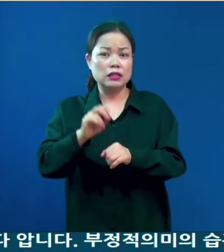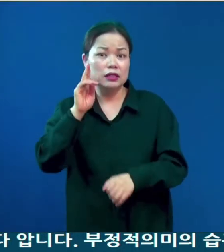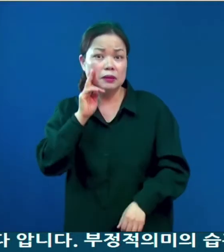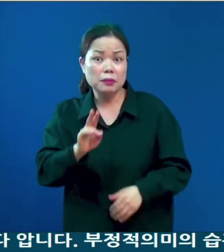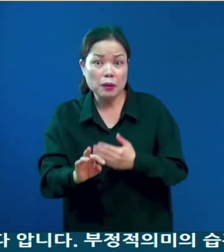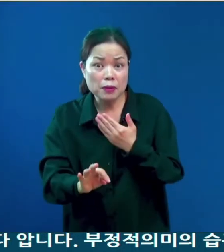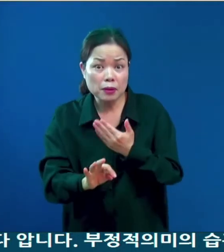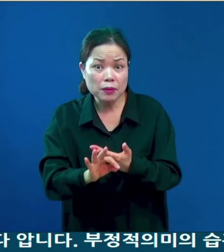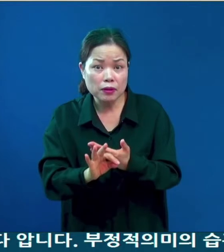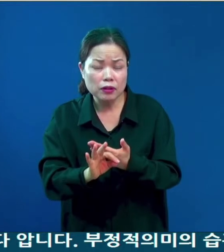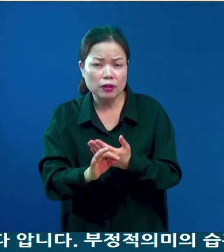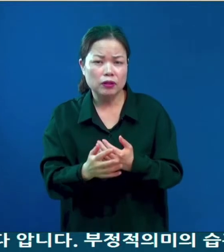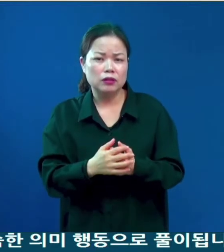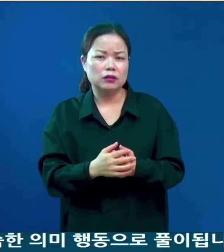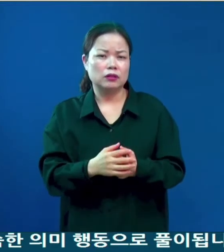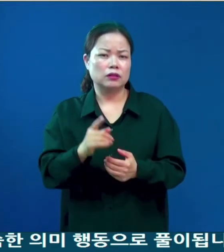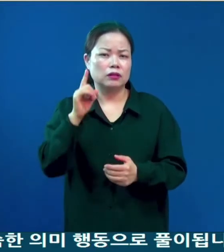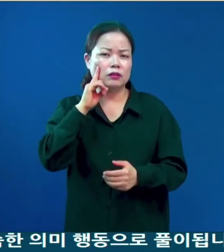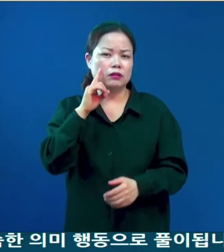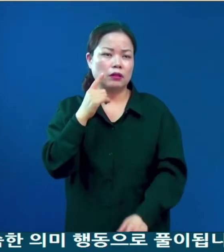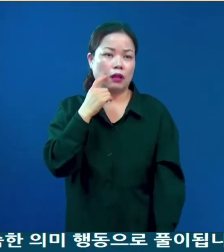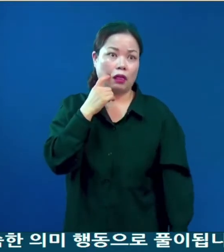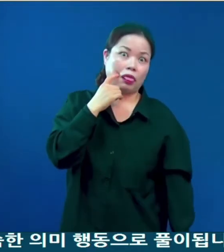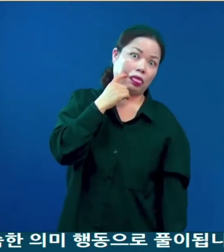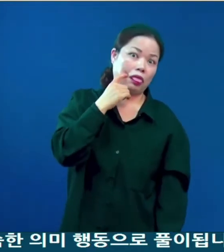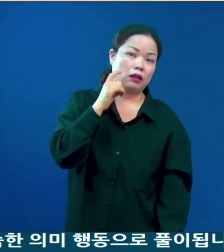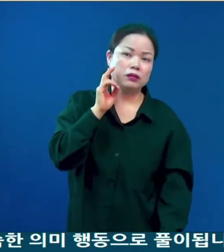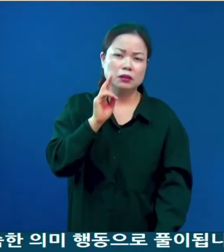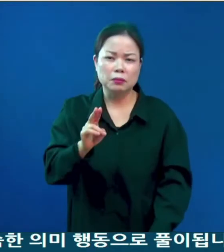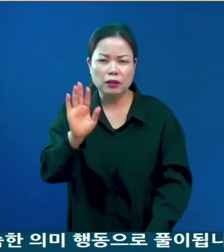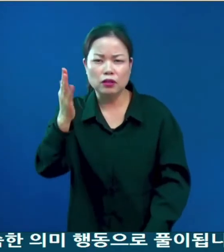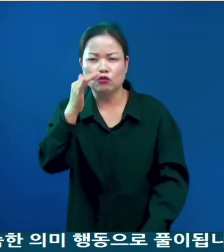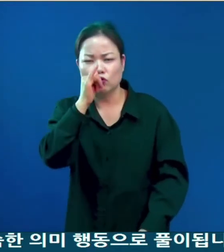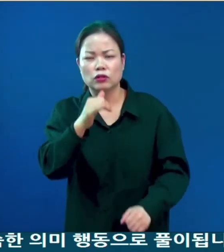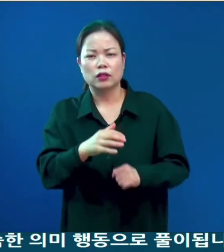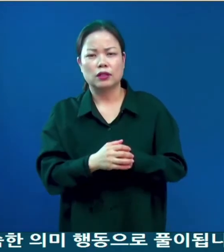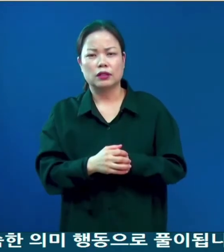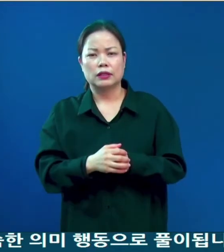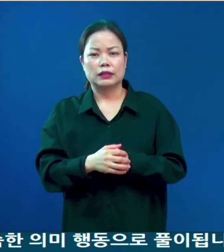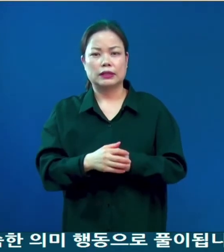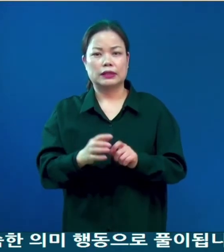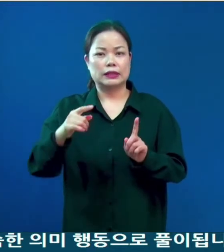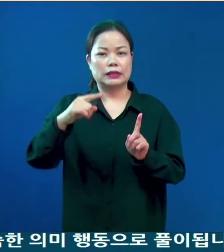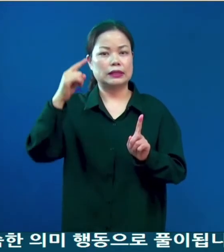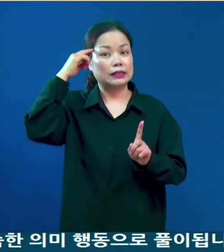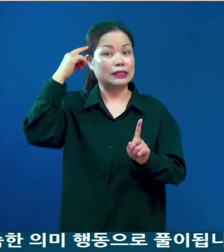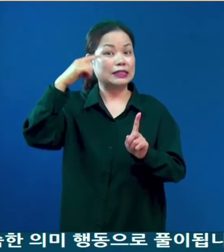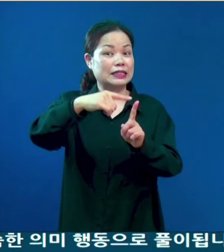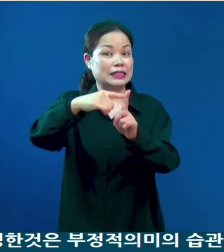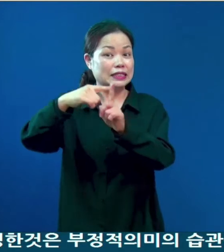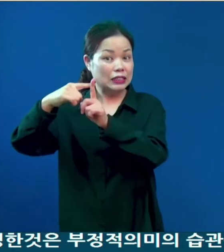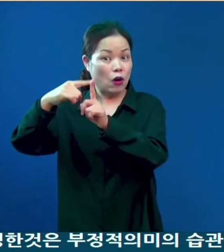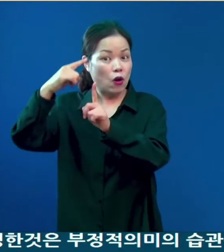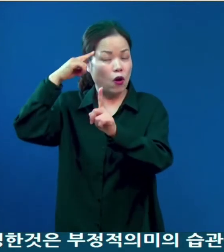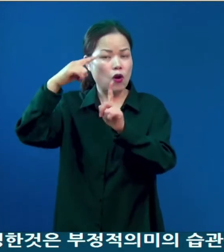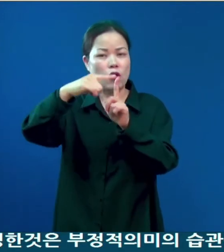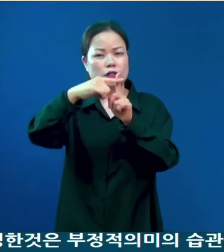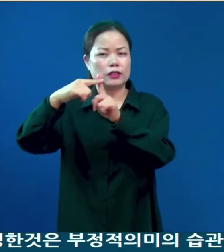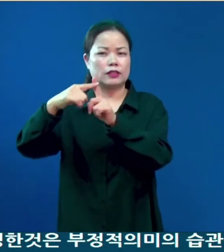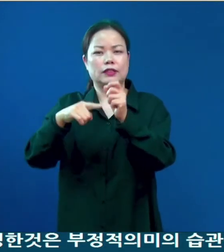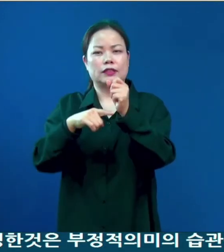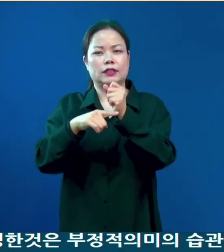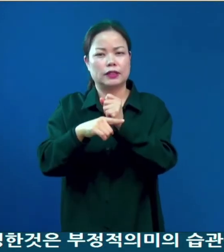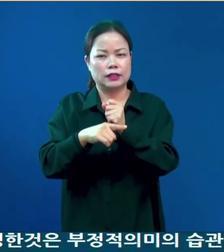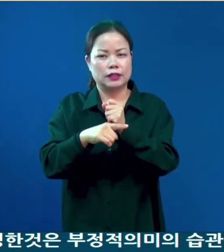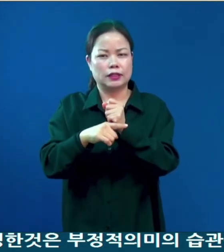심해지면 중독이 되는 거죠. 반대로 오늘 본문과 같은 긍정적 의미의 습관, 이 부분은